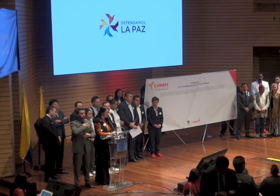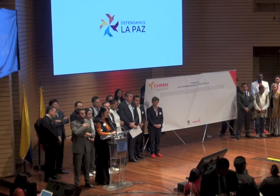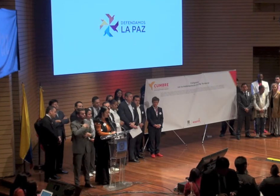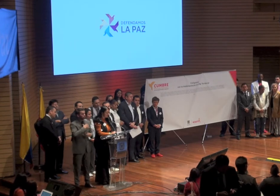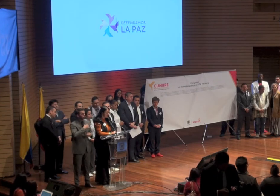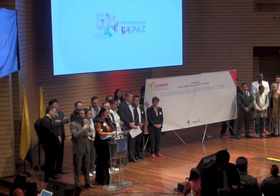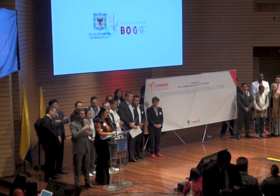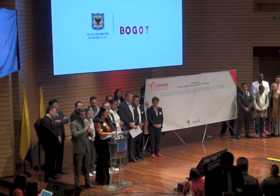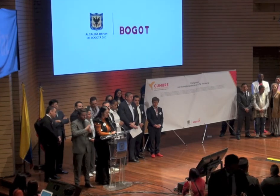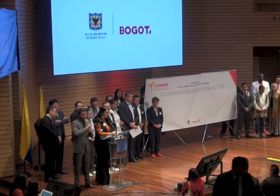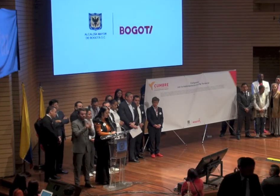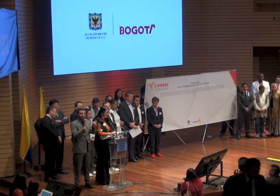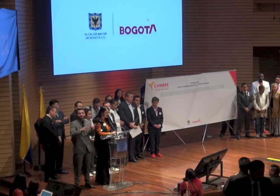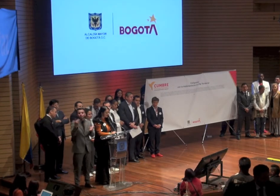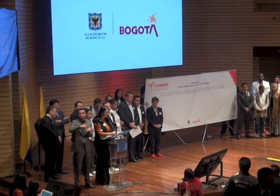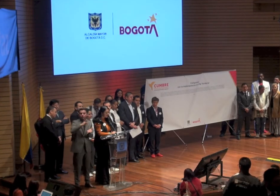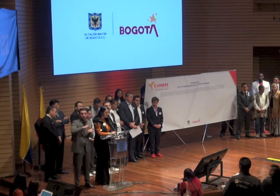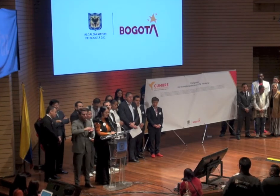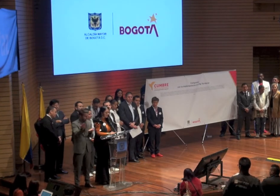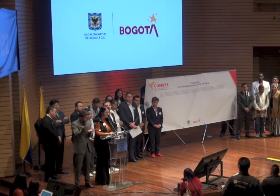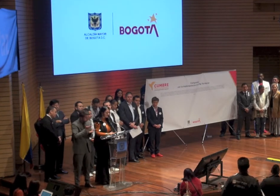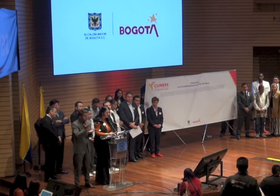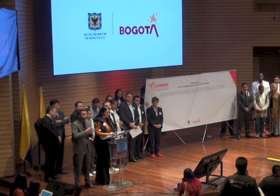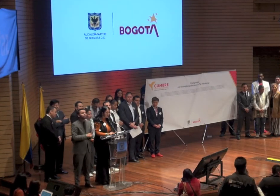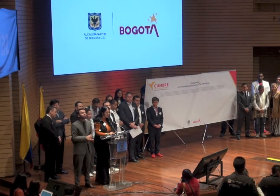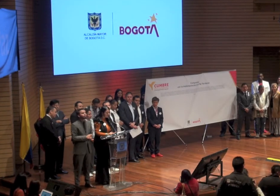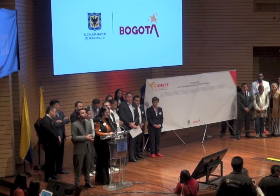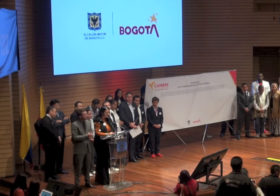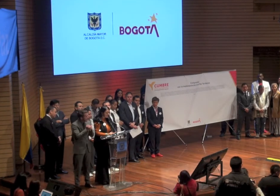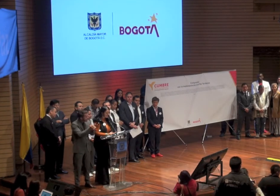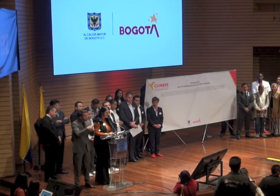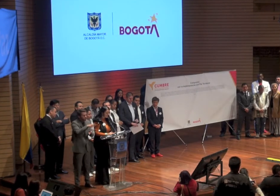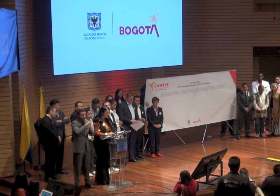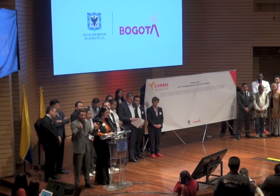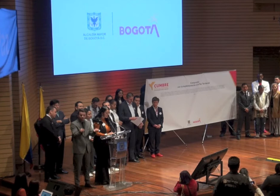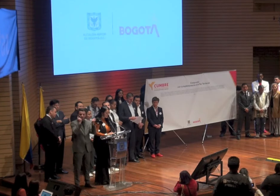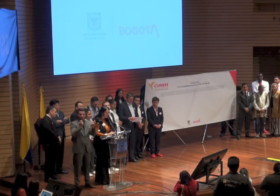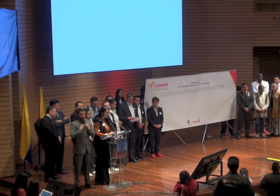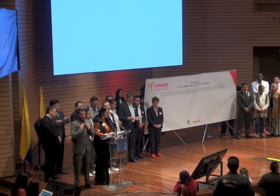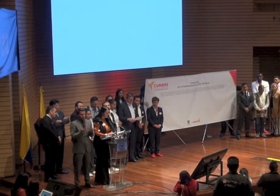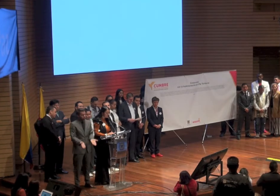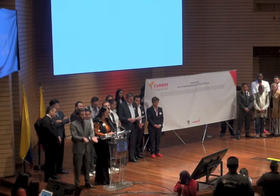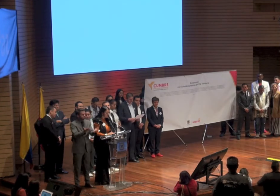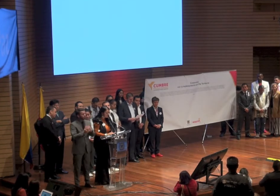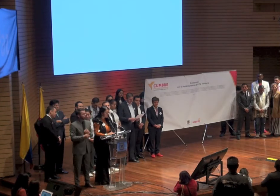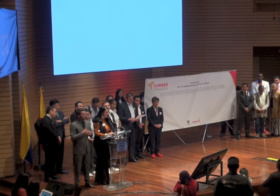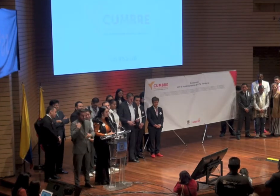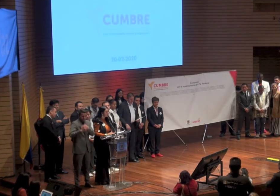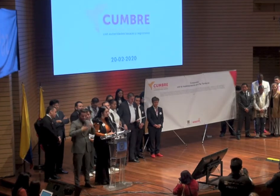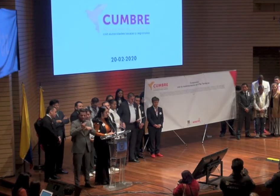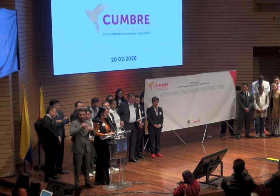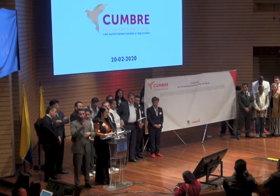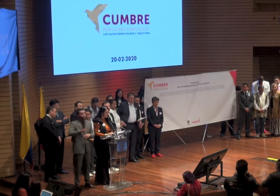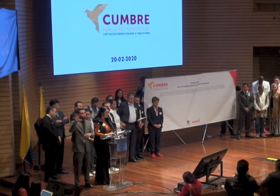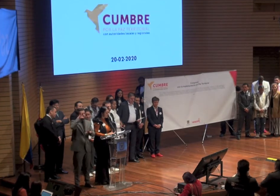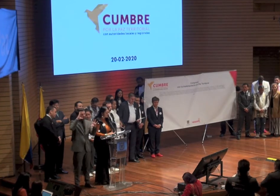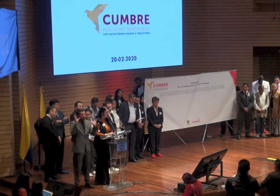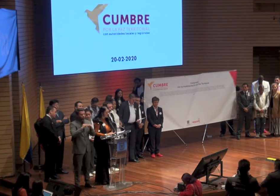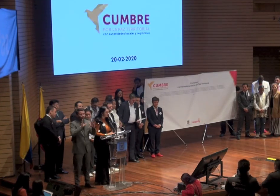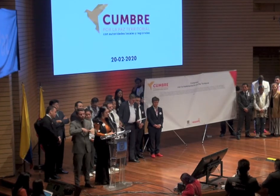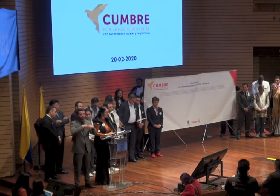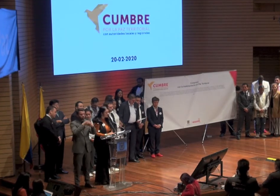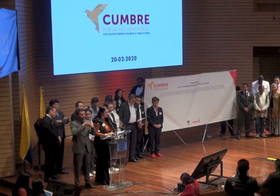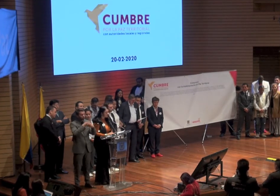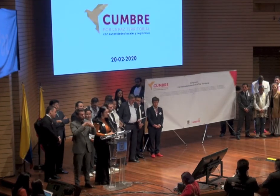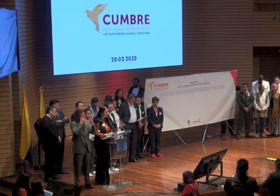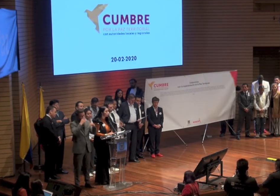de una verdad plural, salvando vidas y acercándonos a la reconciliación nacional. Es por eso